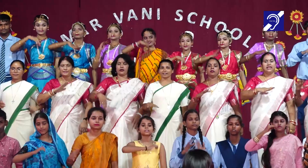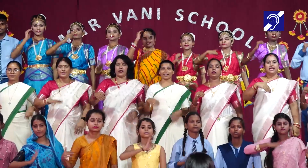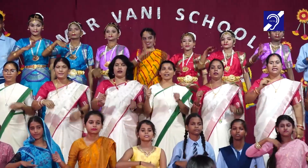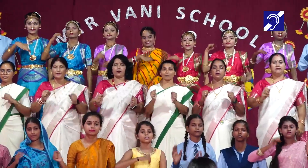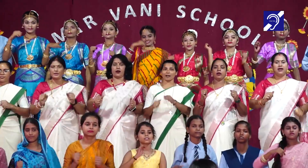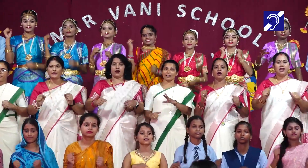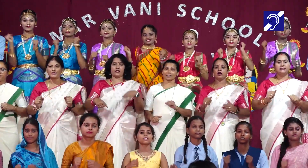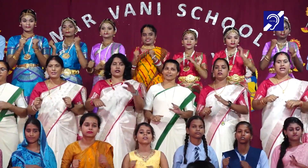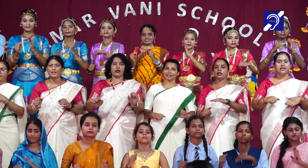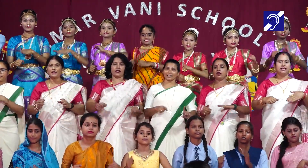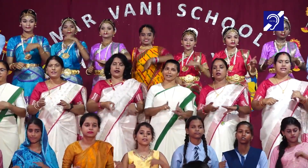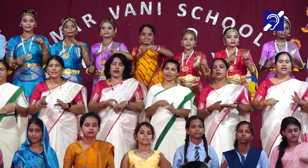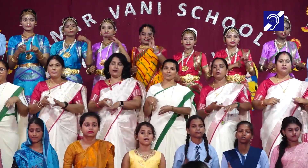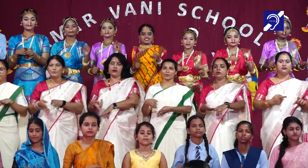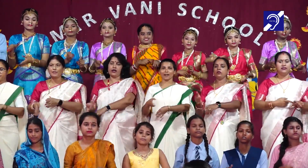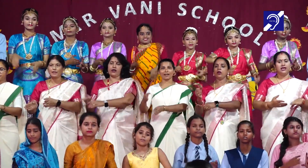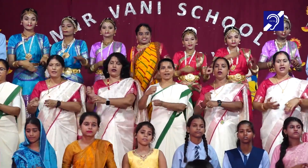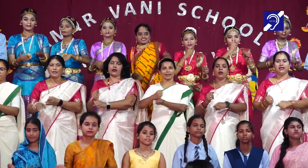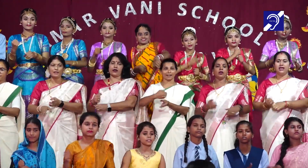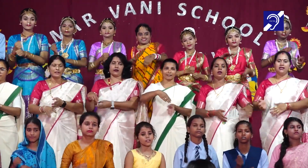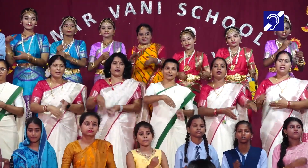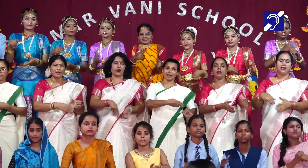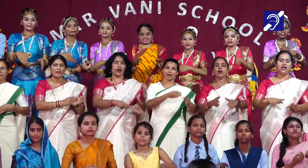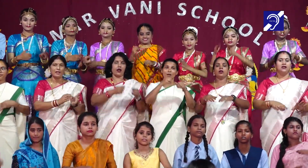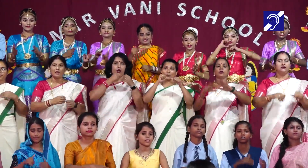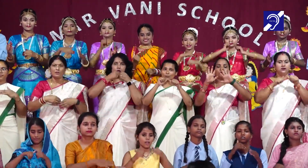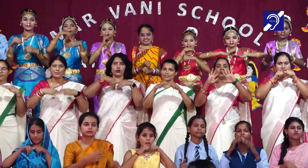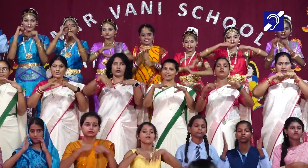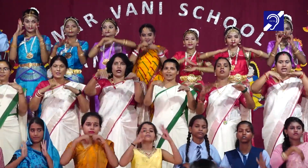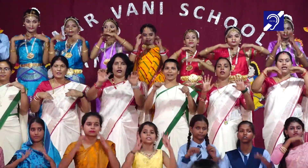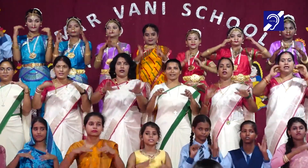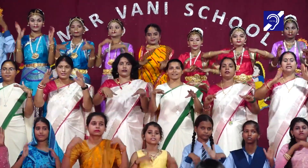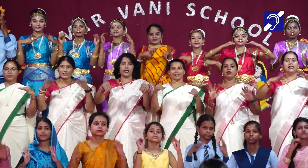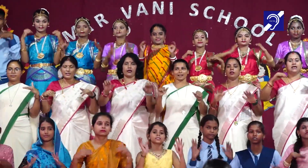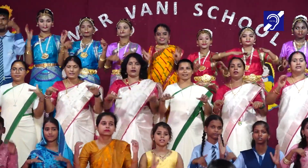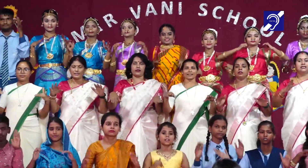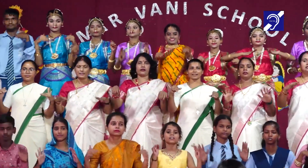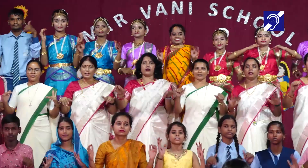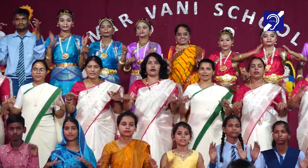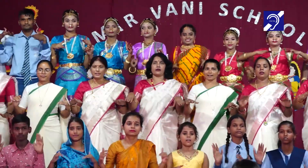विंध्य हिमाचल यमुना गंगा उच्चल जलधि